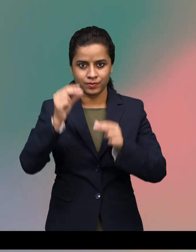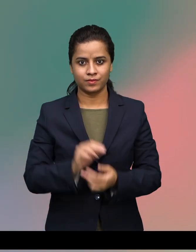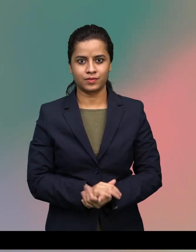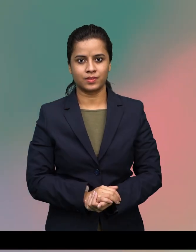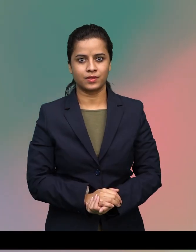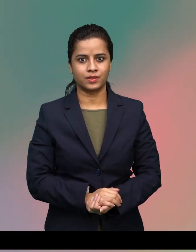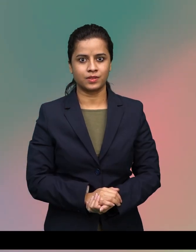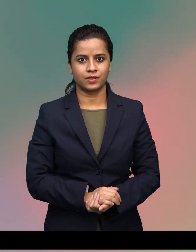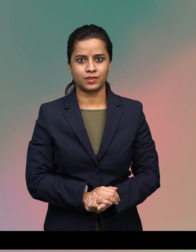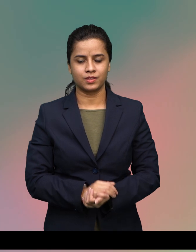ಸಿರೆಗಳು,